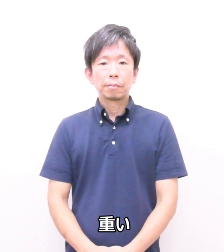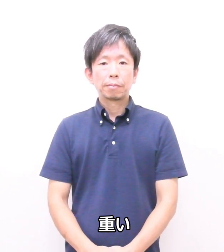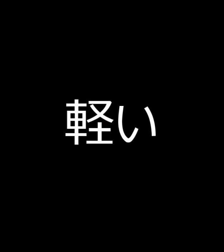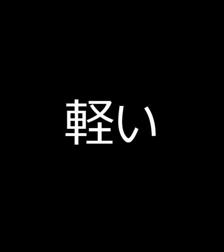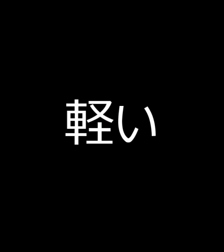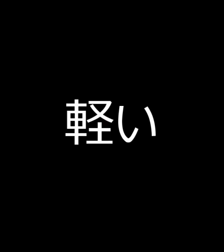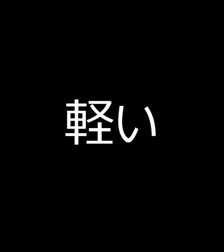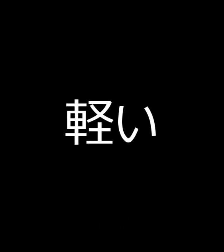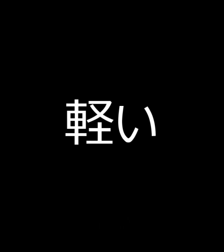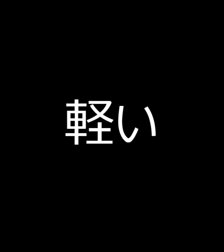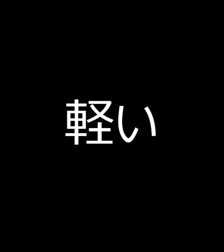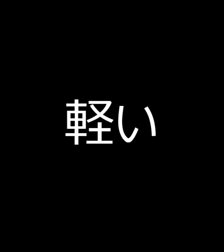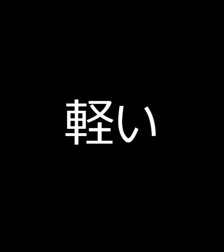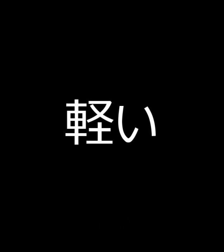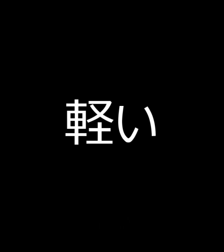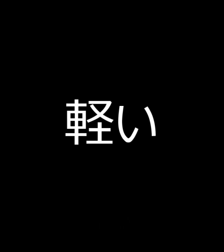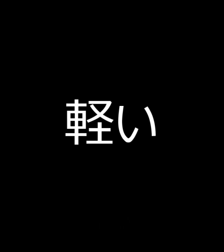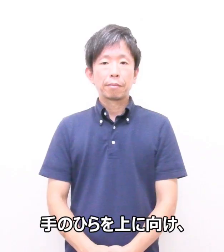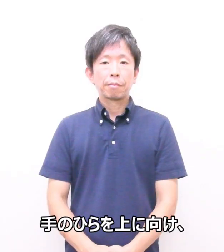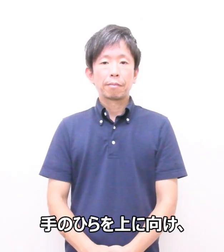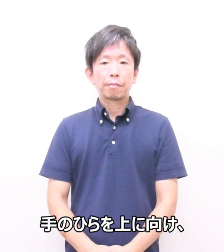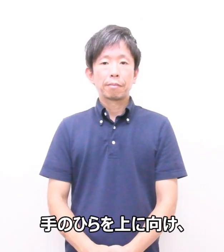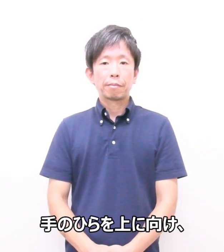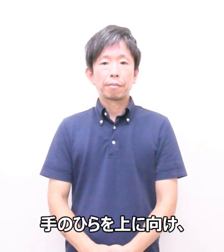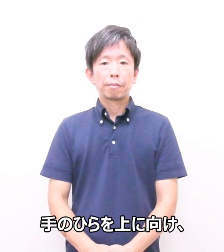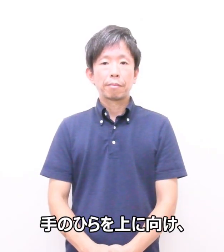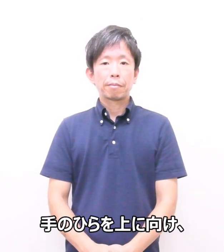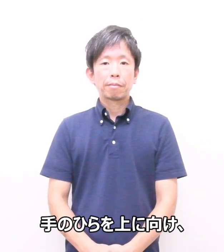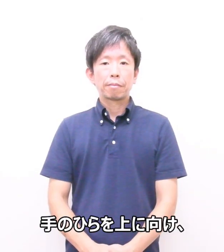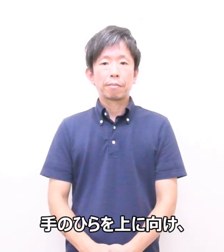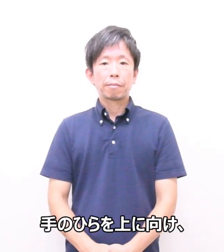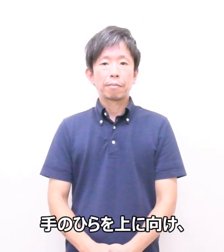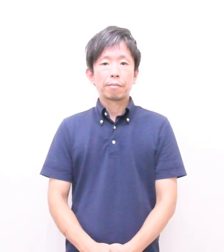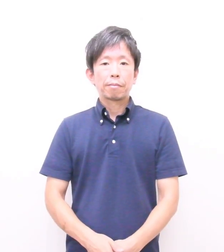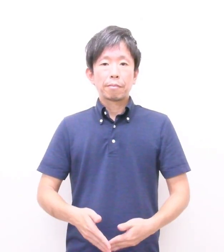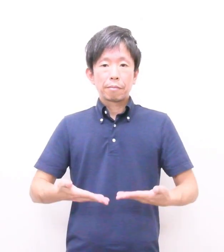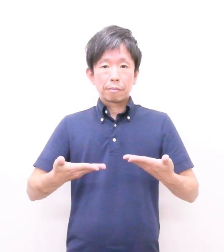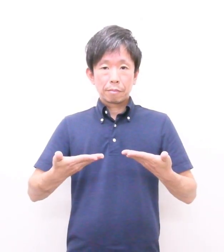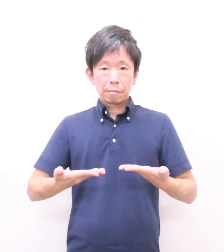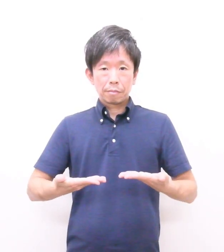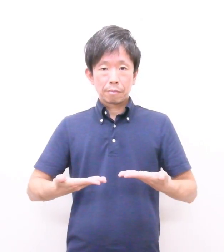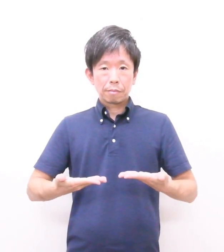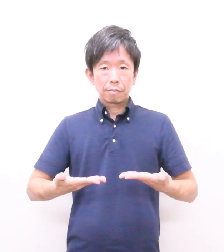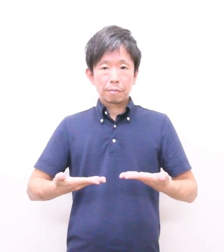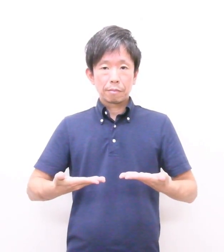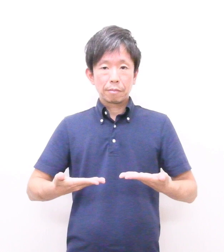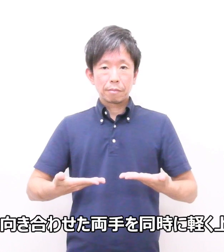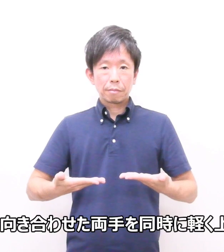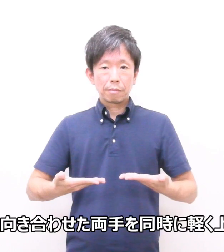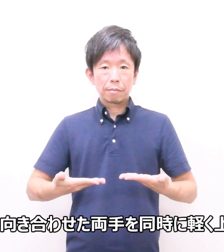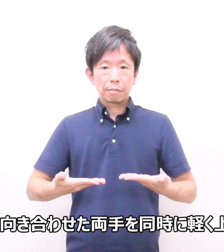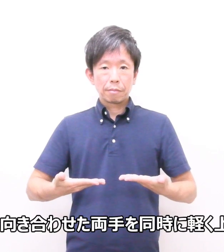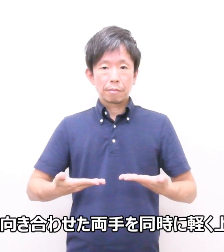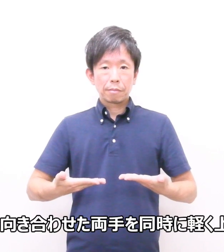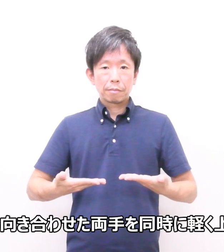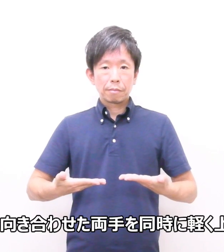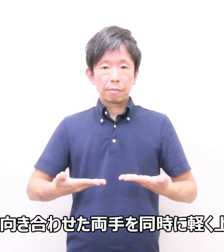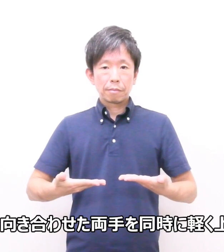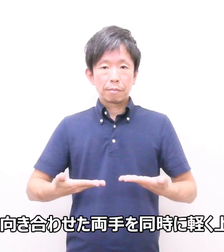軽い。手のひらを上に向け、指を向き合わせた両手を同時